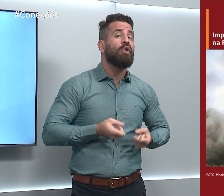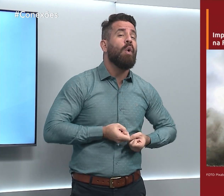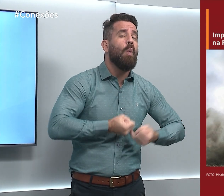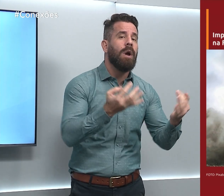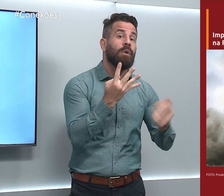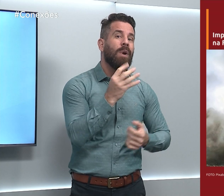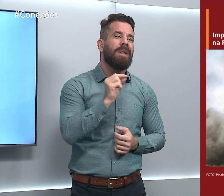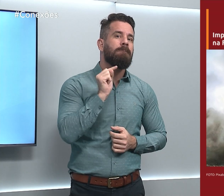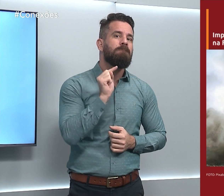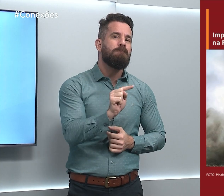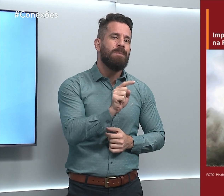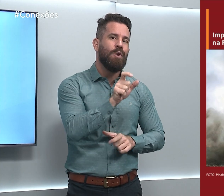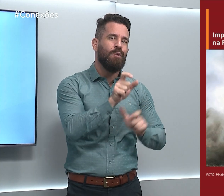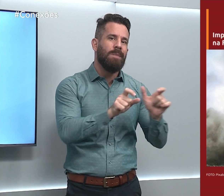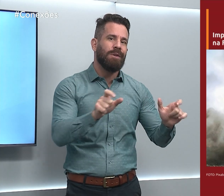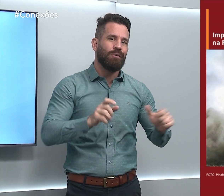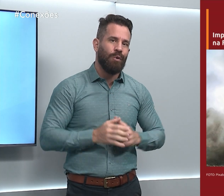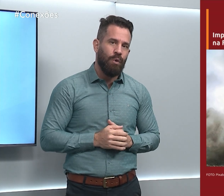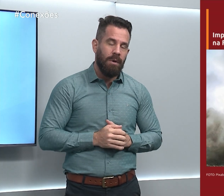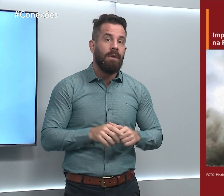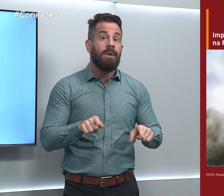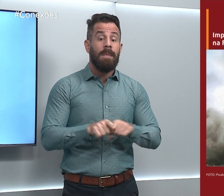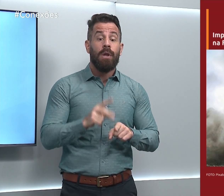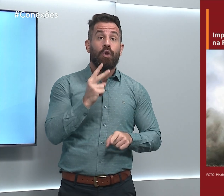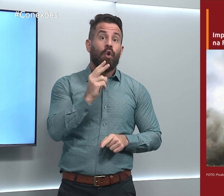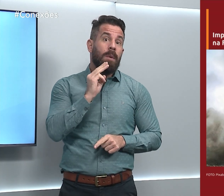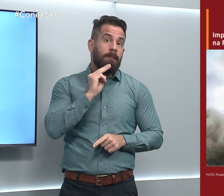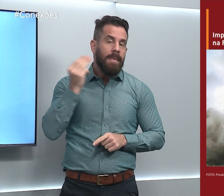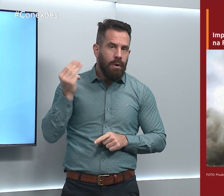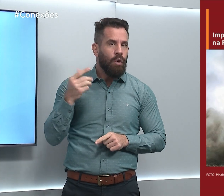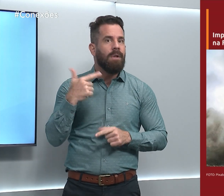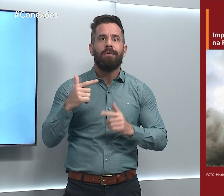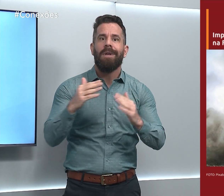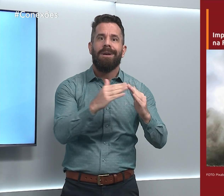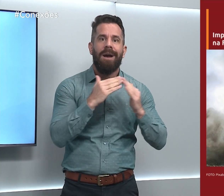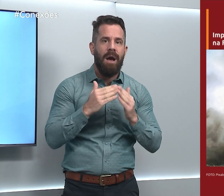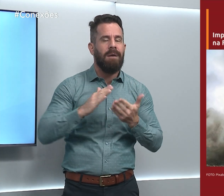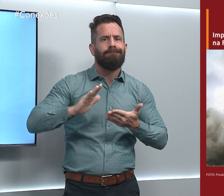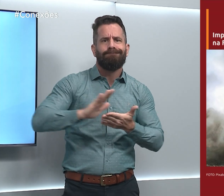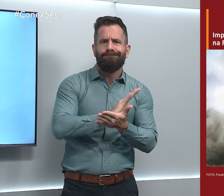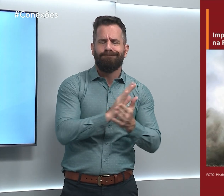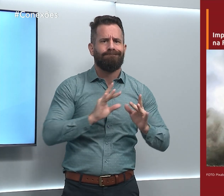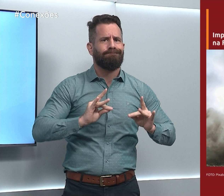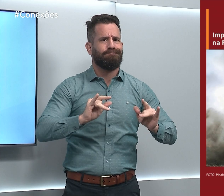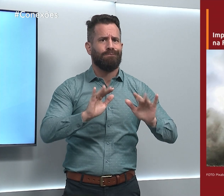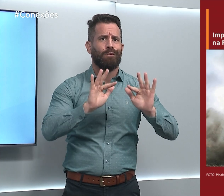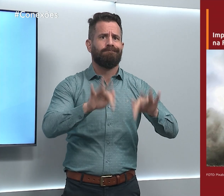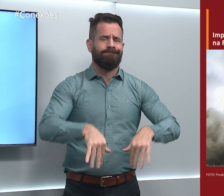E pelo menos 2 milhões estão desalojadas.